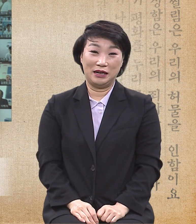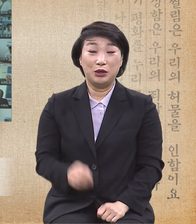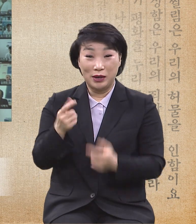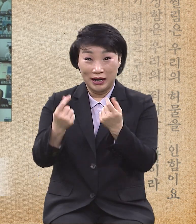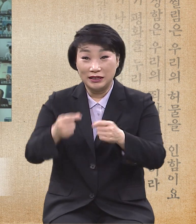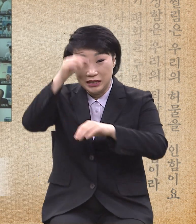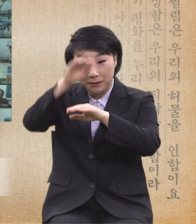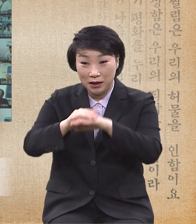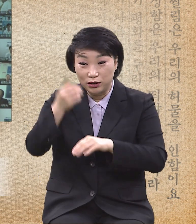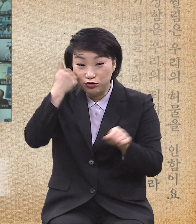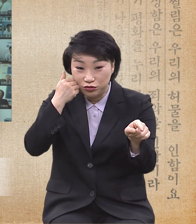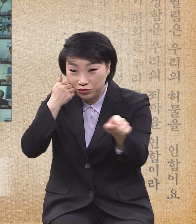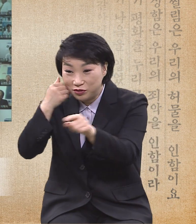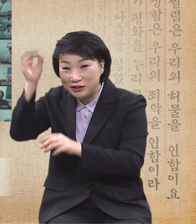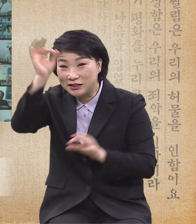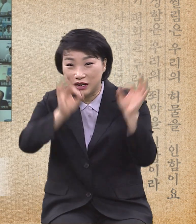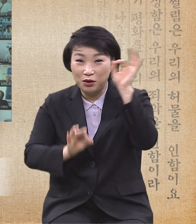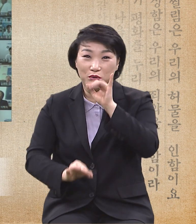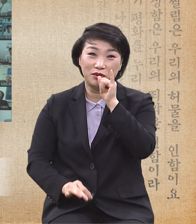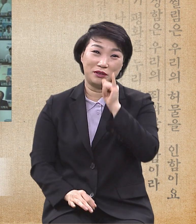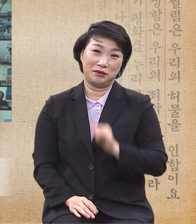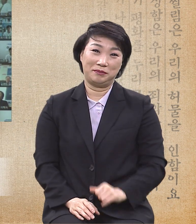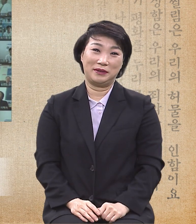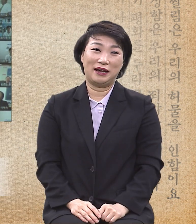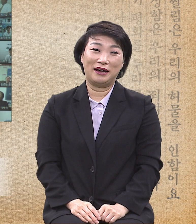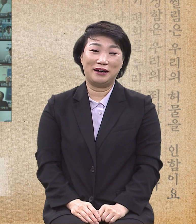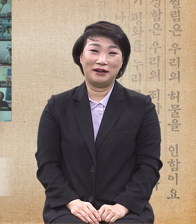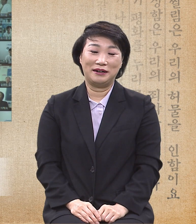이와 같은 예배를 찾으신다.